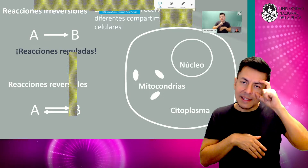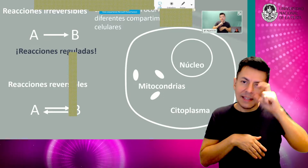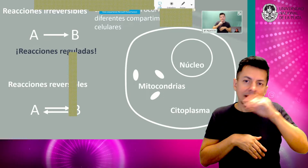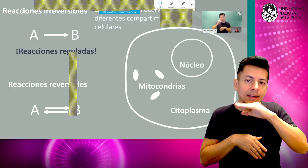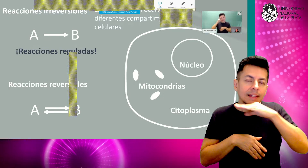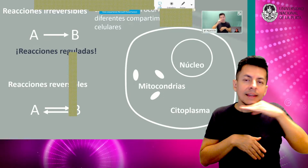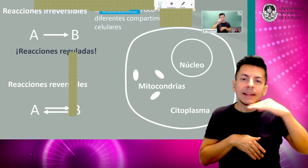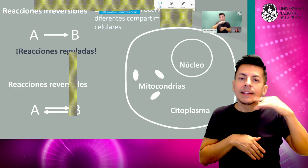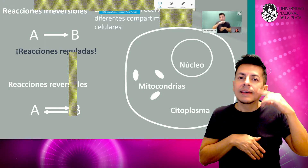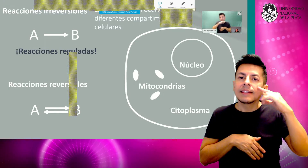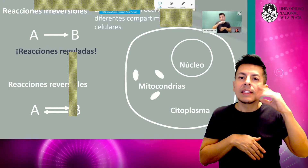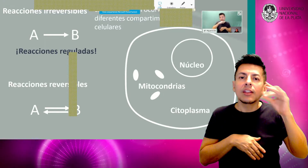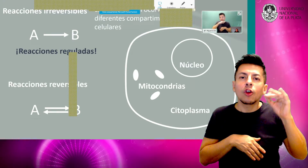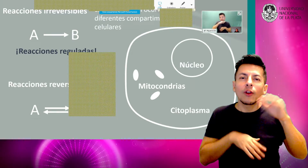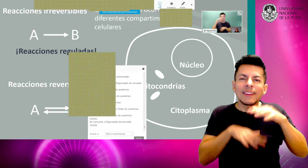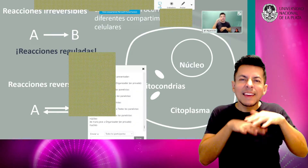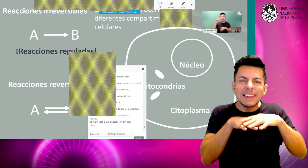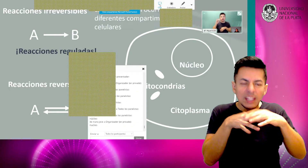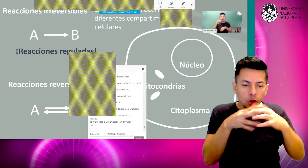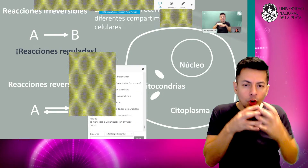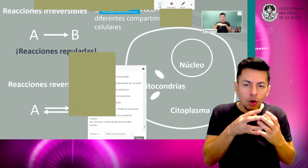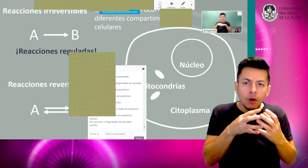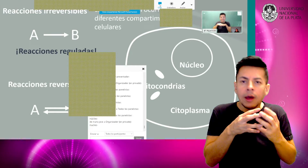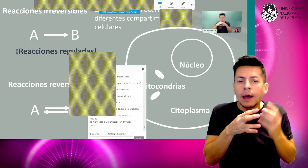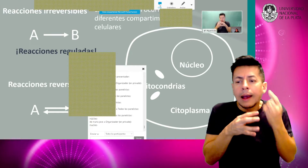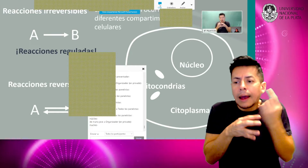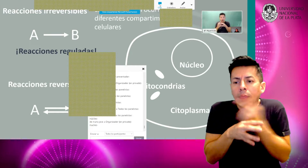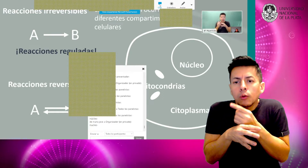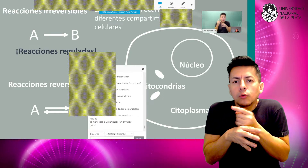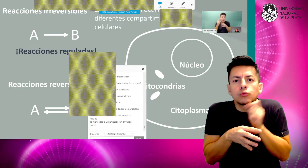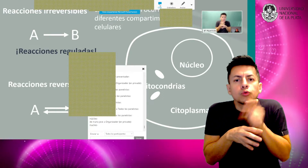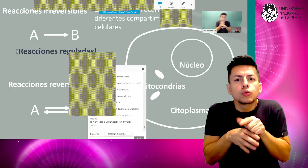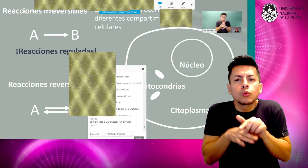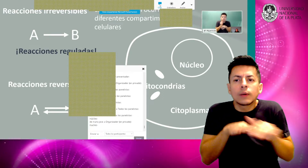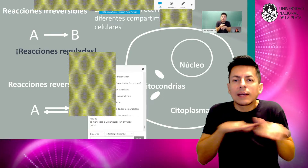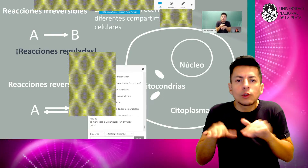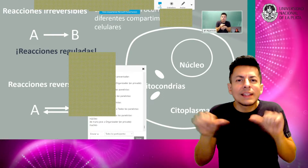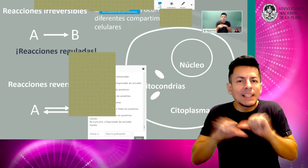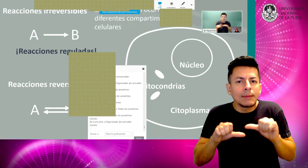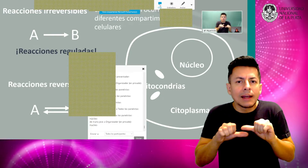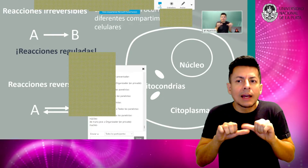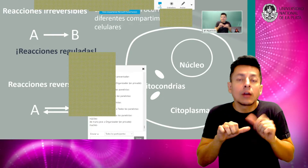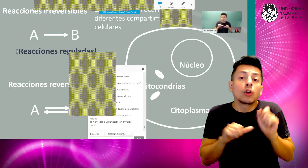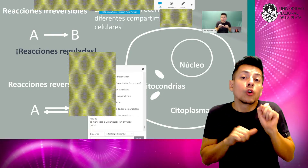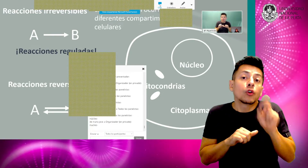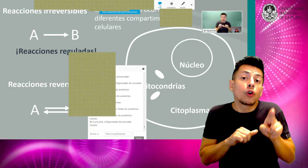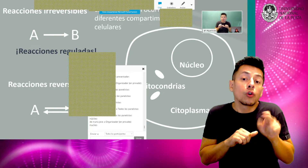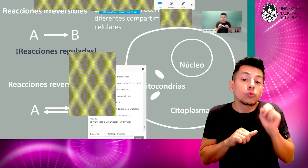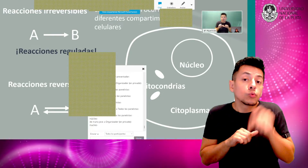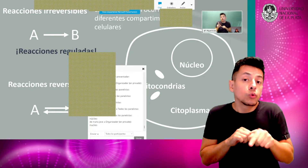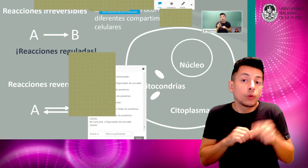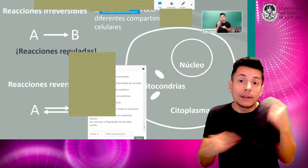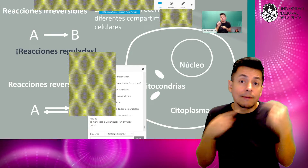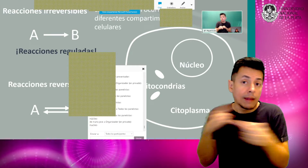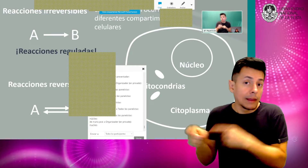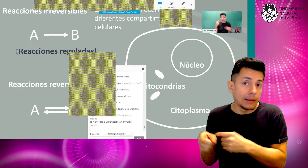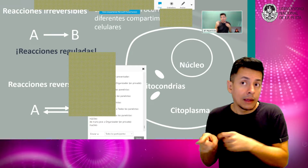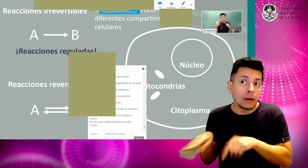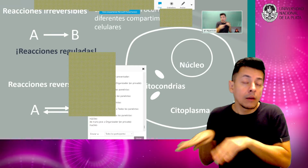reacciones químicas específicas de ese tejido, ¿sí? Para cumplir su función.